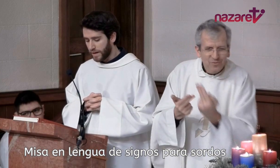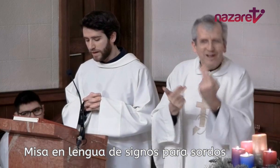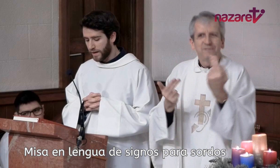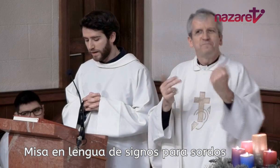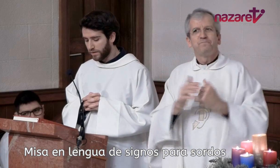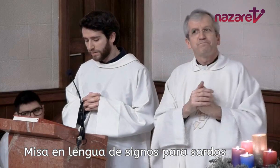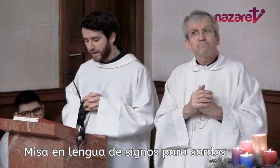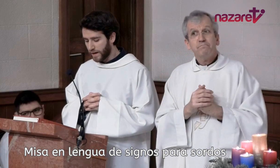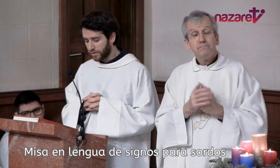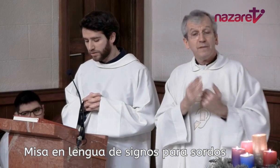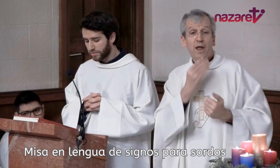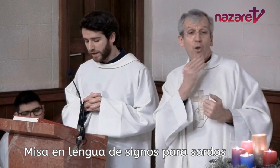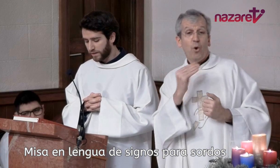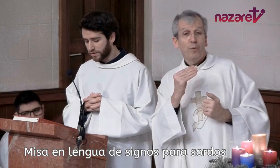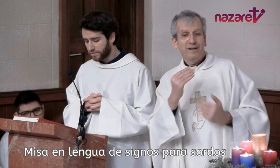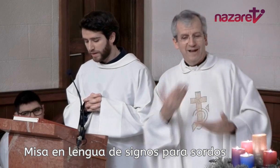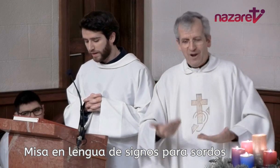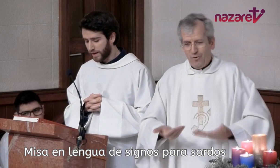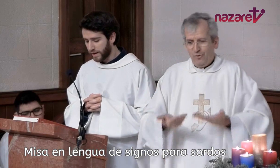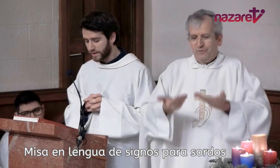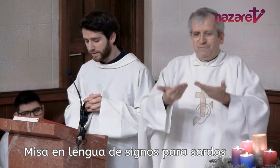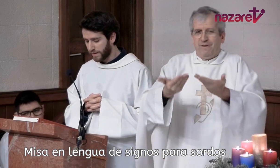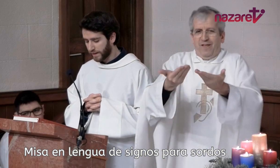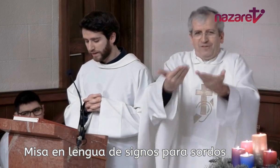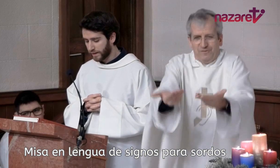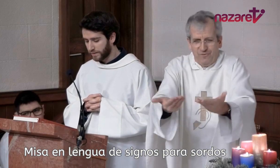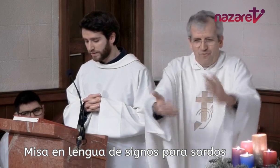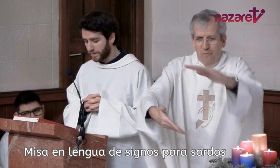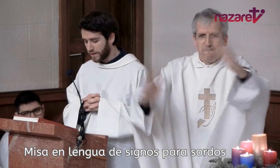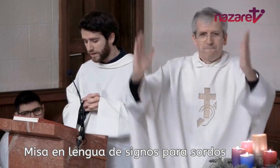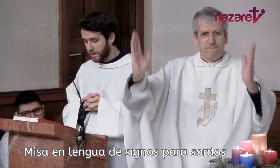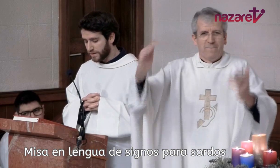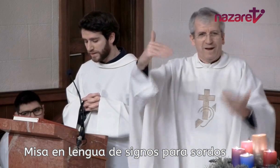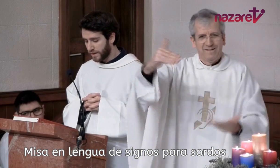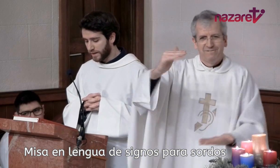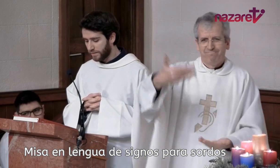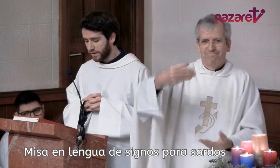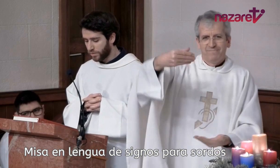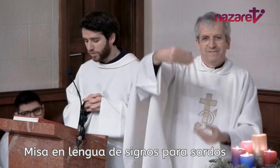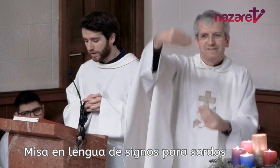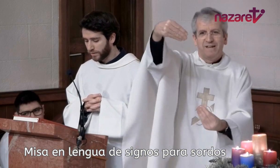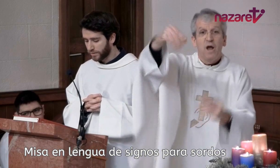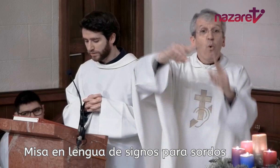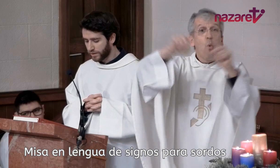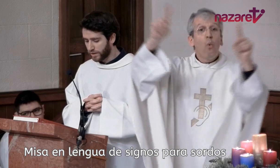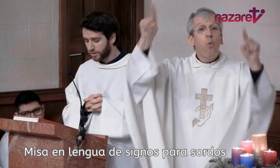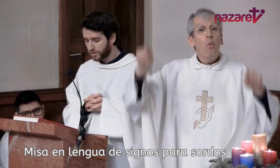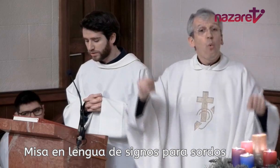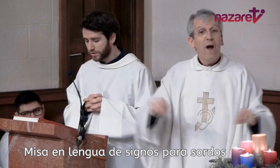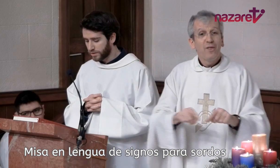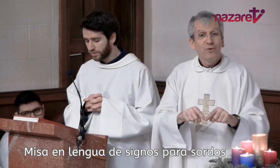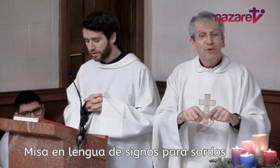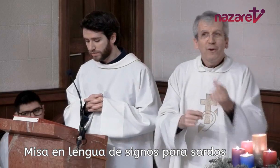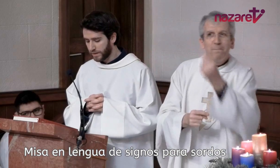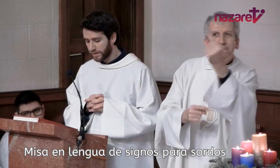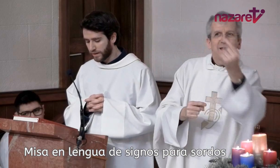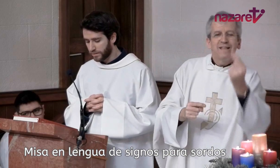El joven alargó los brazos para darle ese paquete. Se trataba de un cuadro con el rostro de su hijo pintado